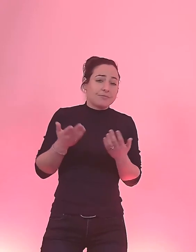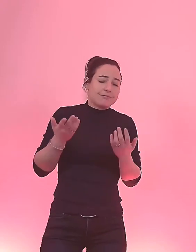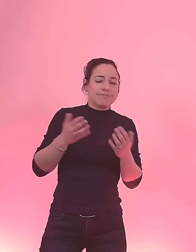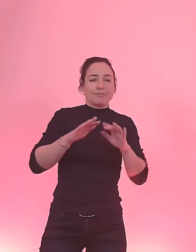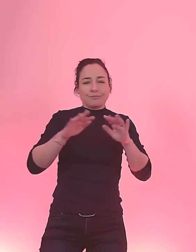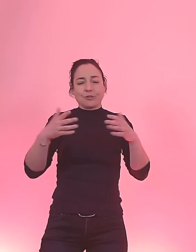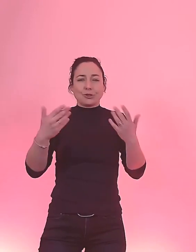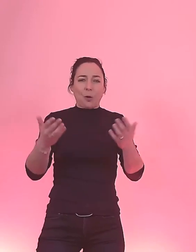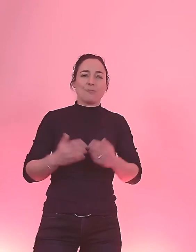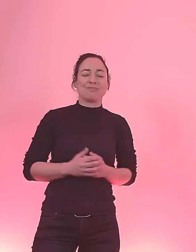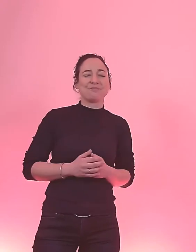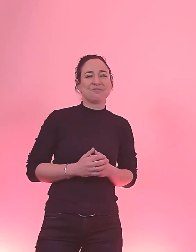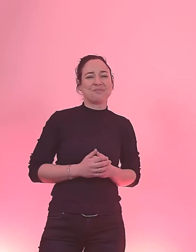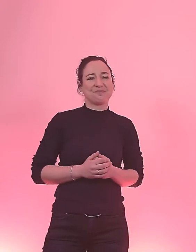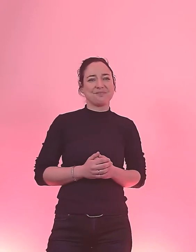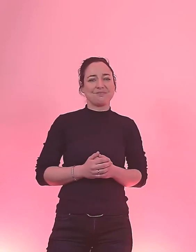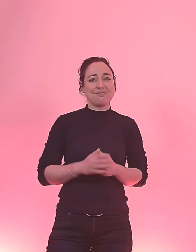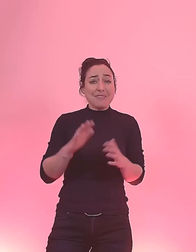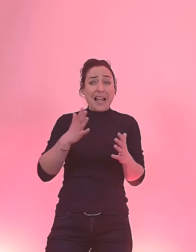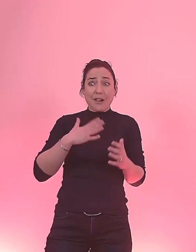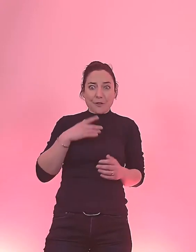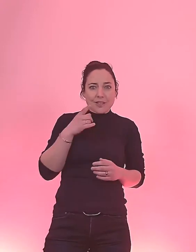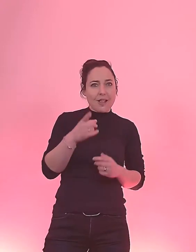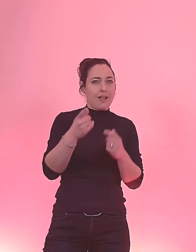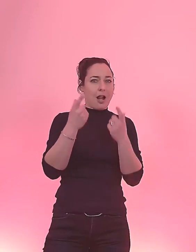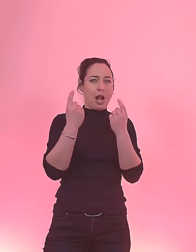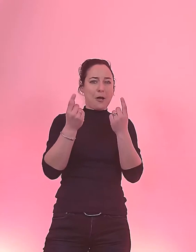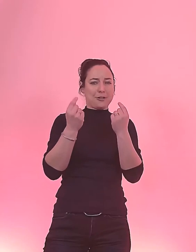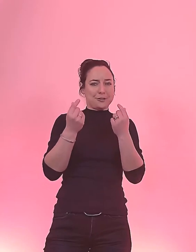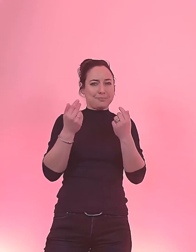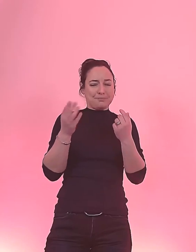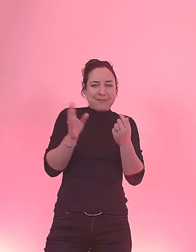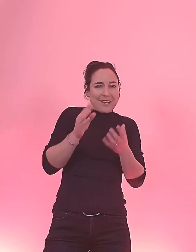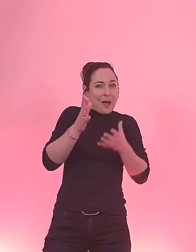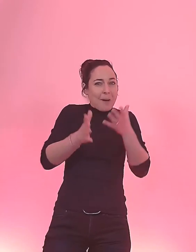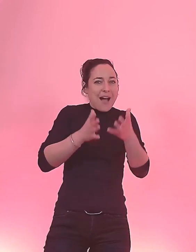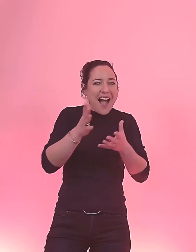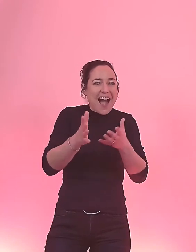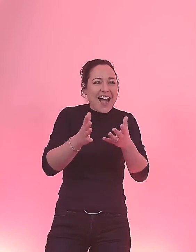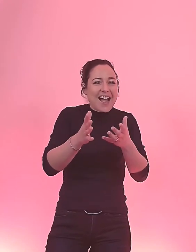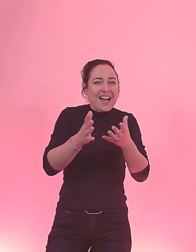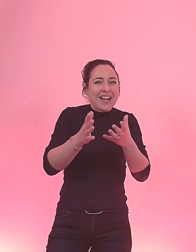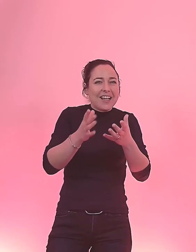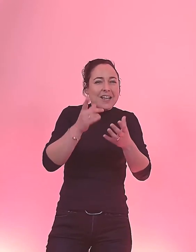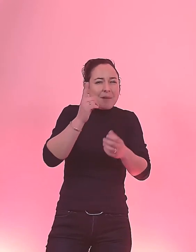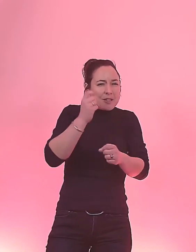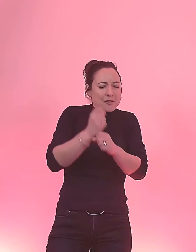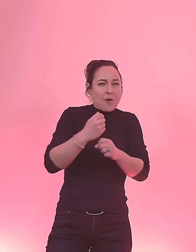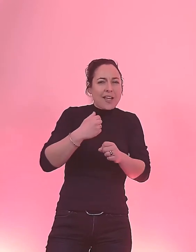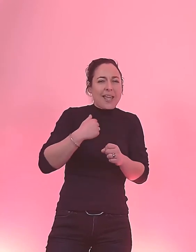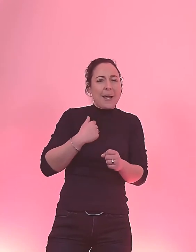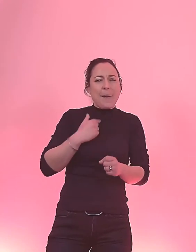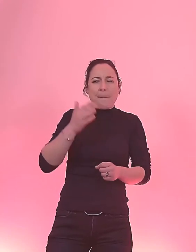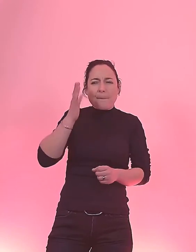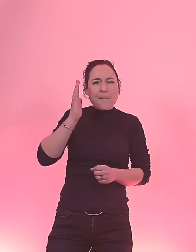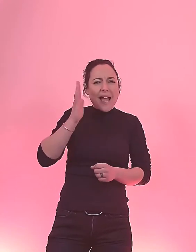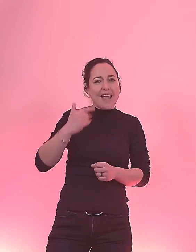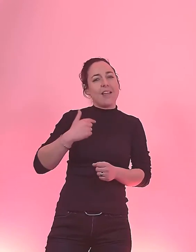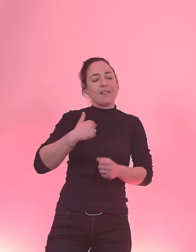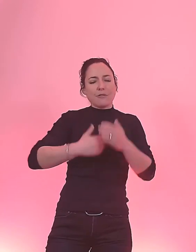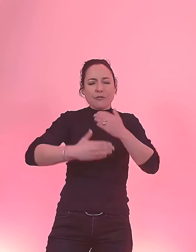en zo voort nou ja ik vond ik dat het leukst die gebaren maar toch toen ik dit deze preek en het voorbereiden was toen dacht ik